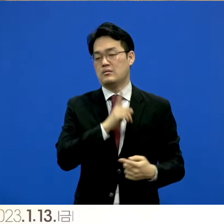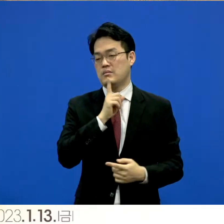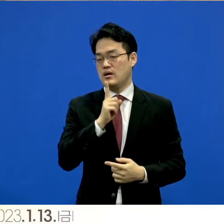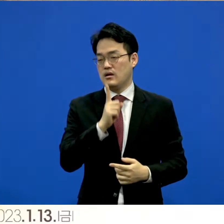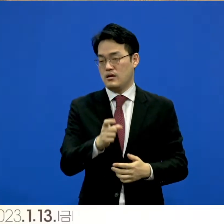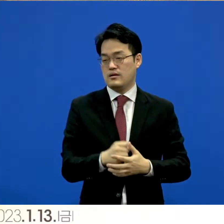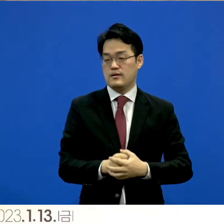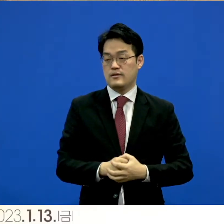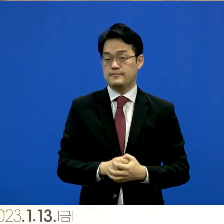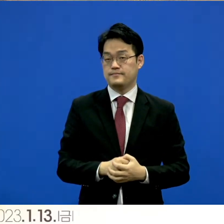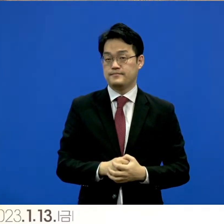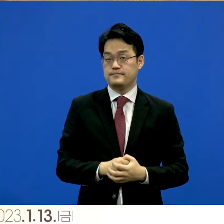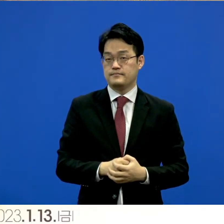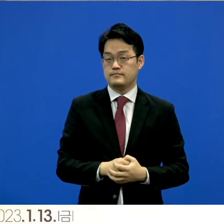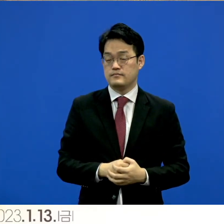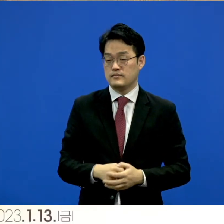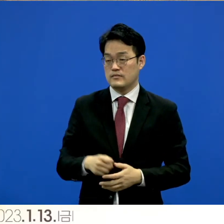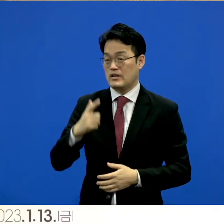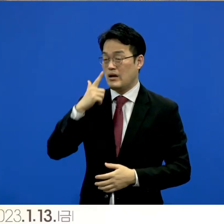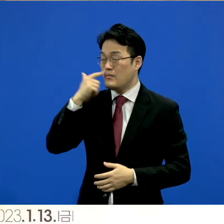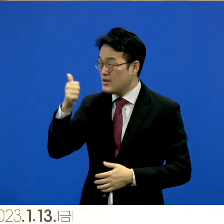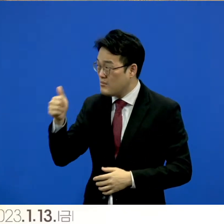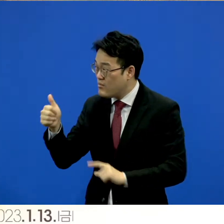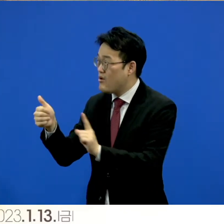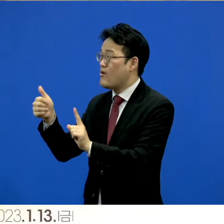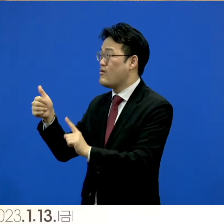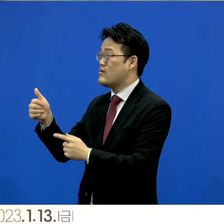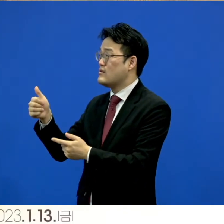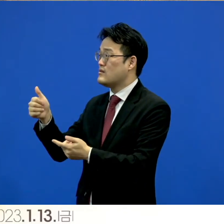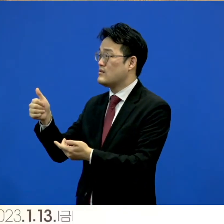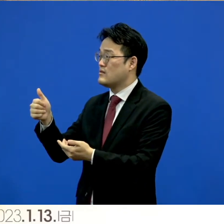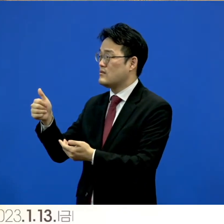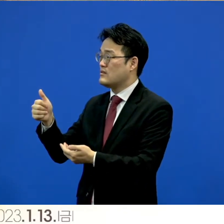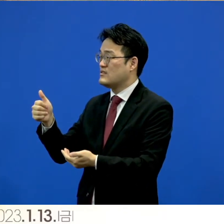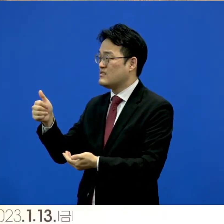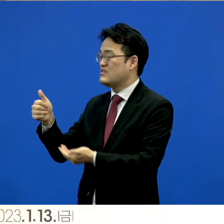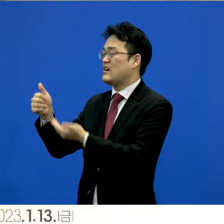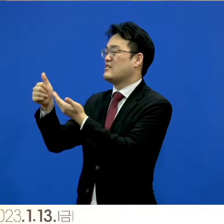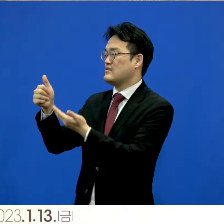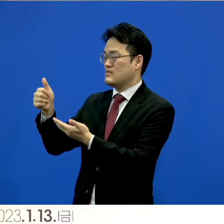그러니까 아버지에게 하는 얘기입니다. 당신의 아들이 왔다는 것.